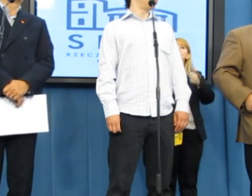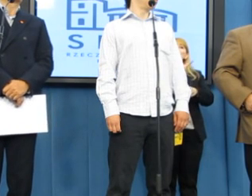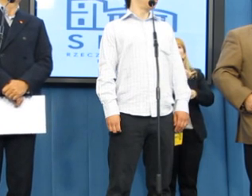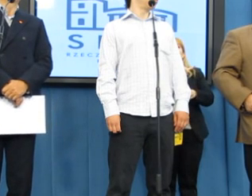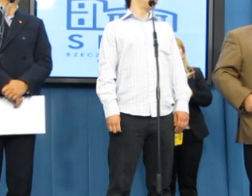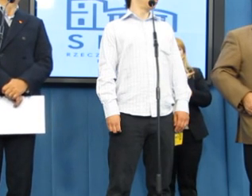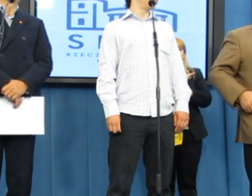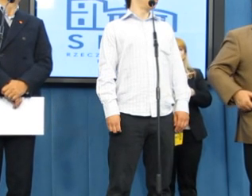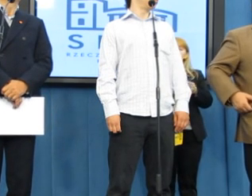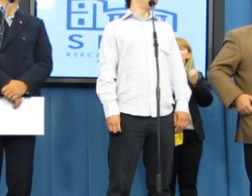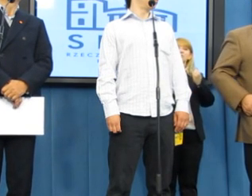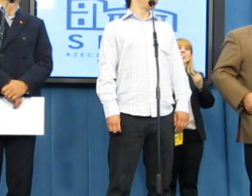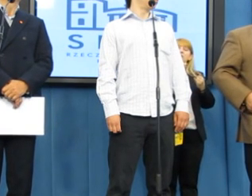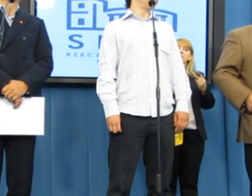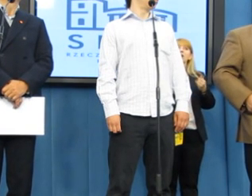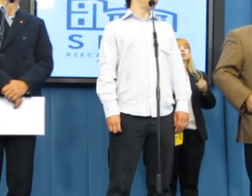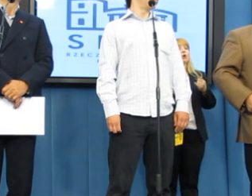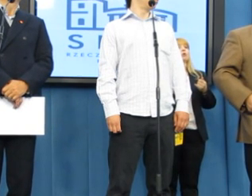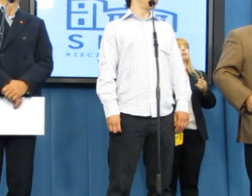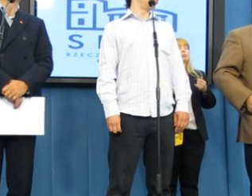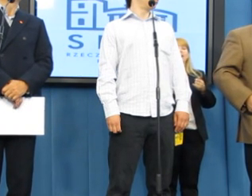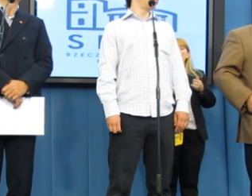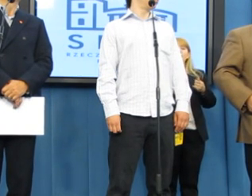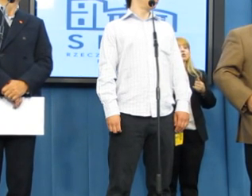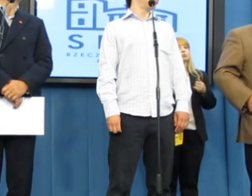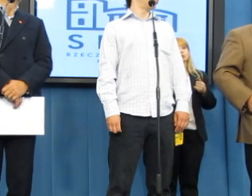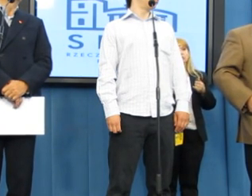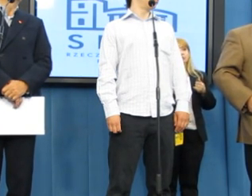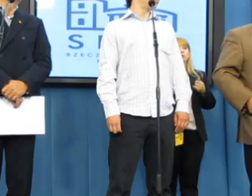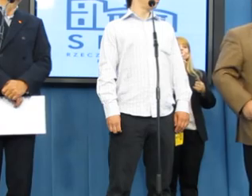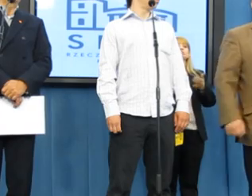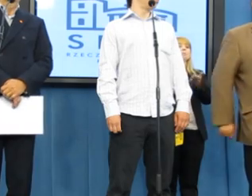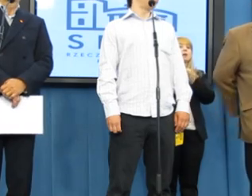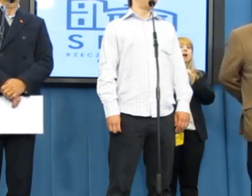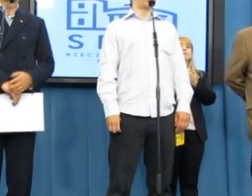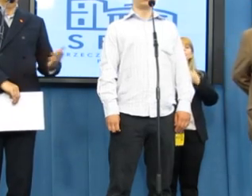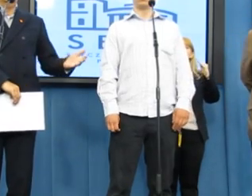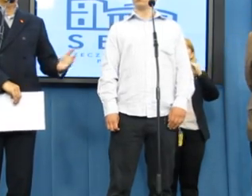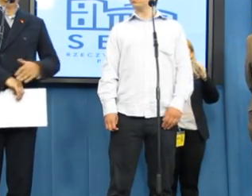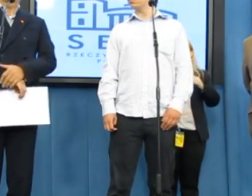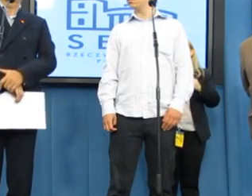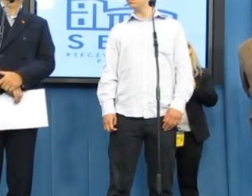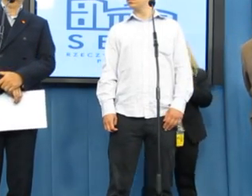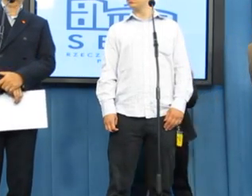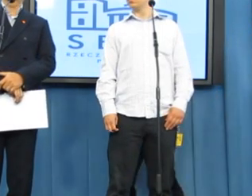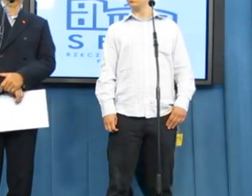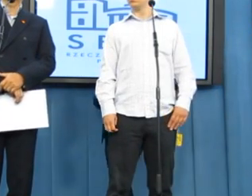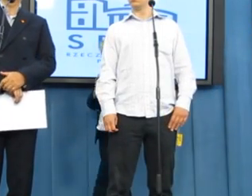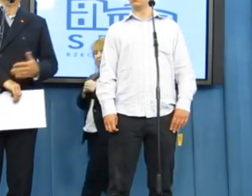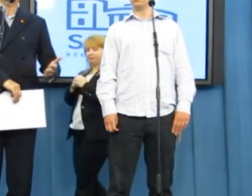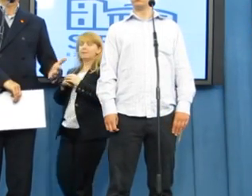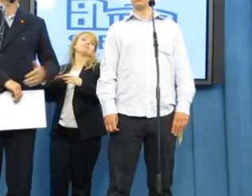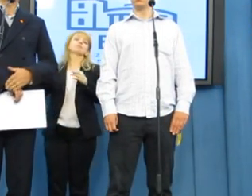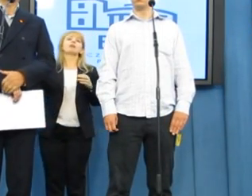miejmy świadomość, że prawo musi obowiązywać wszystkich. Takie samo. Jeden komentarz do tego. Jarosław